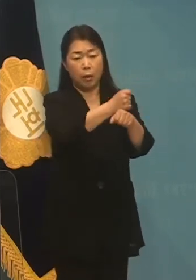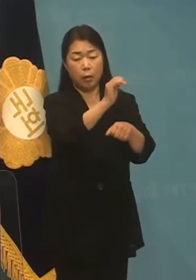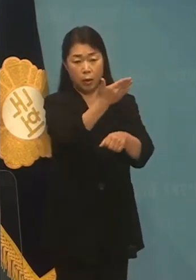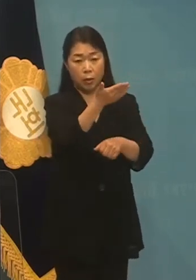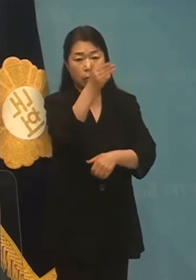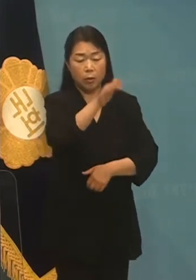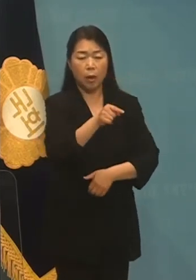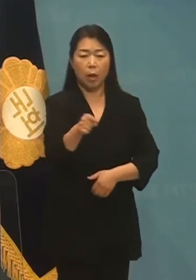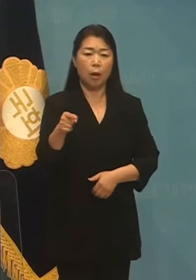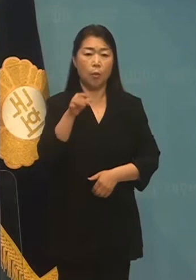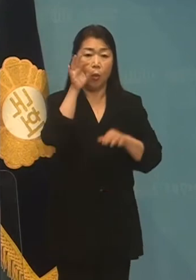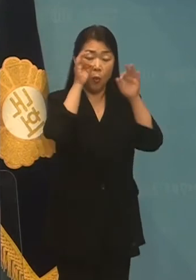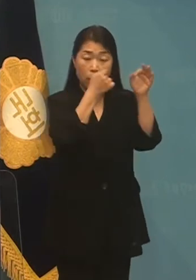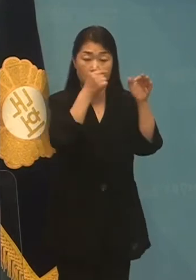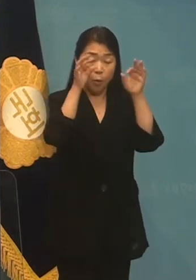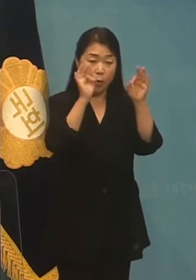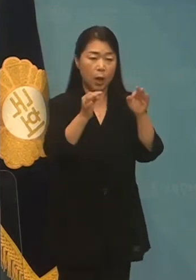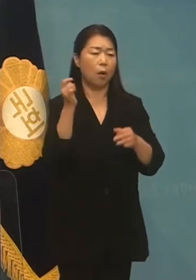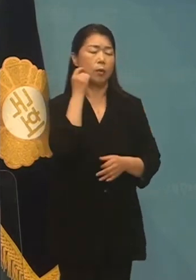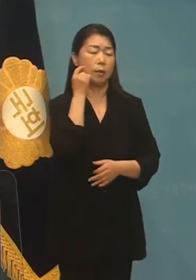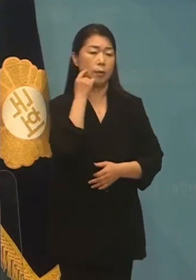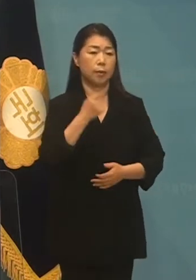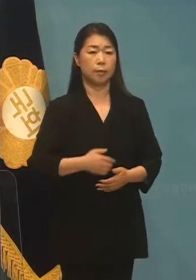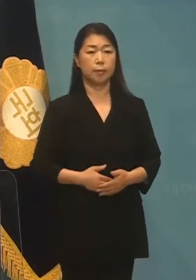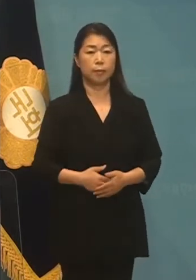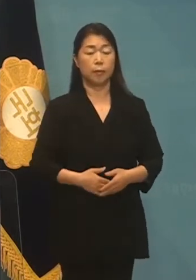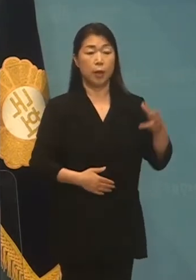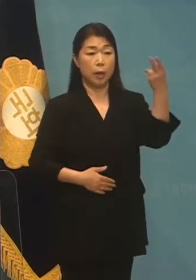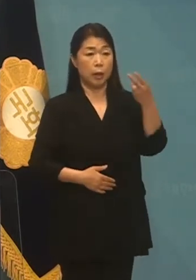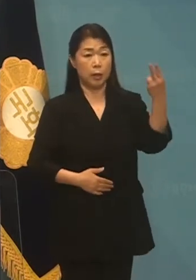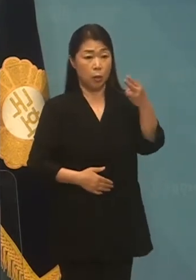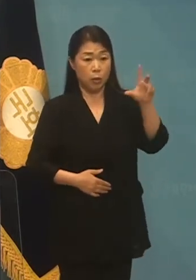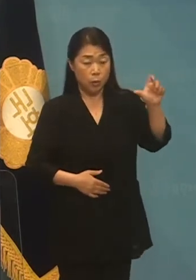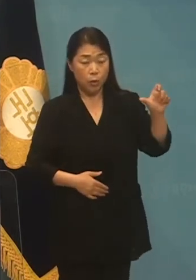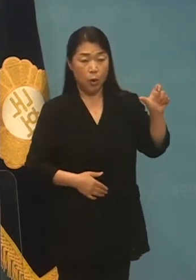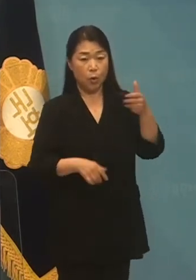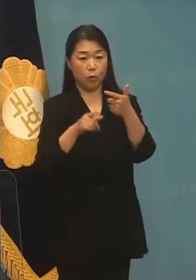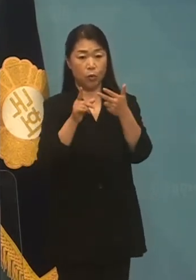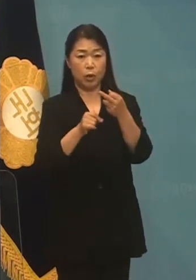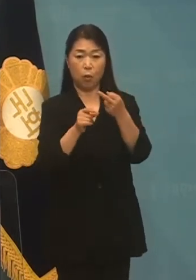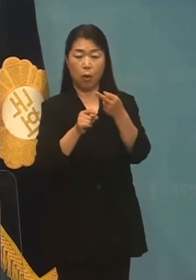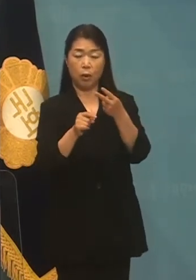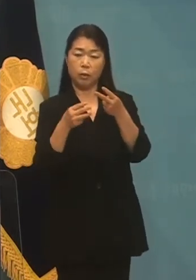허위 사실입니다. 2015년 2월 14일자